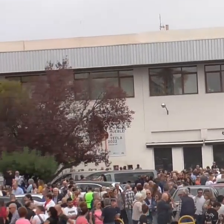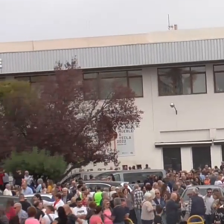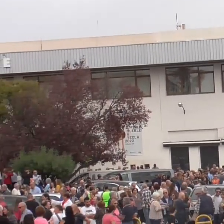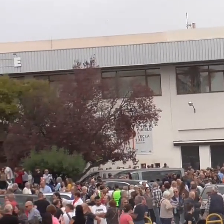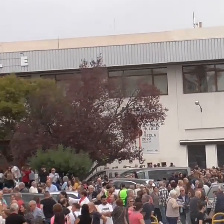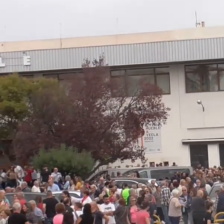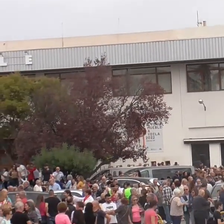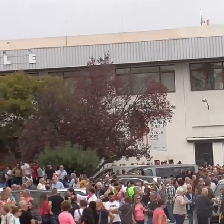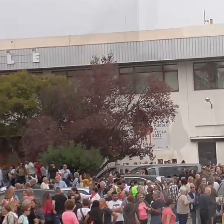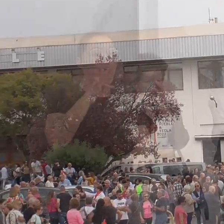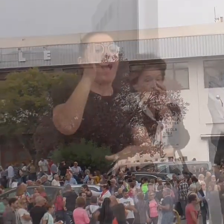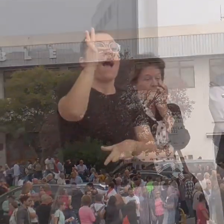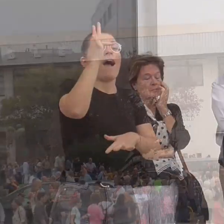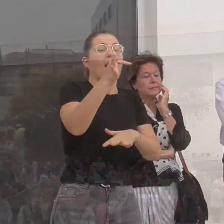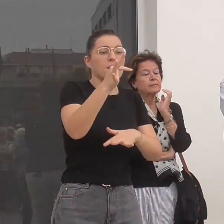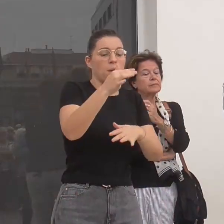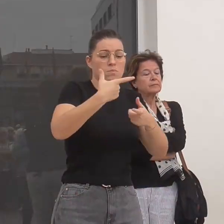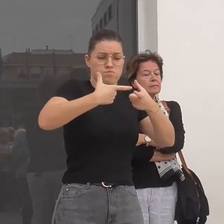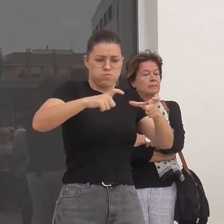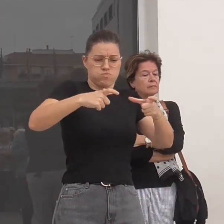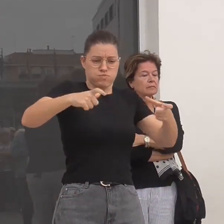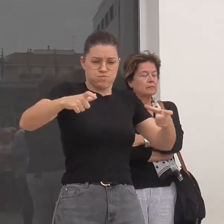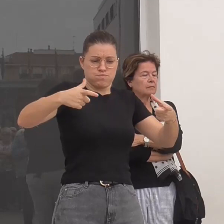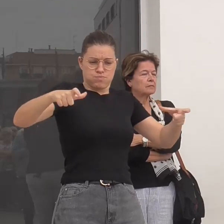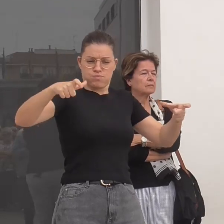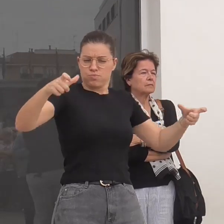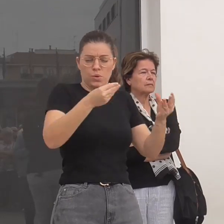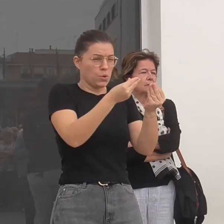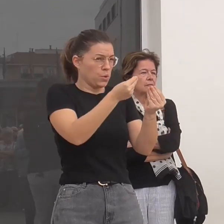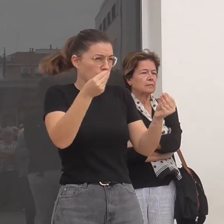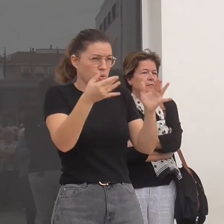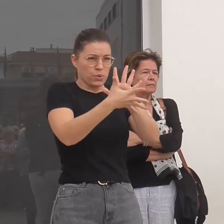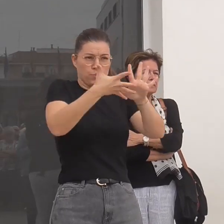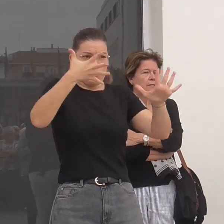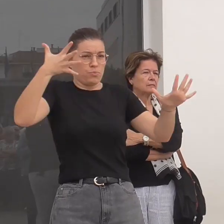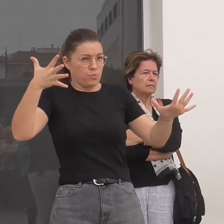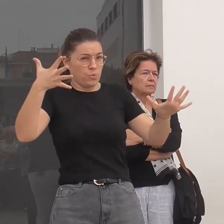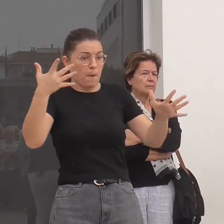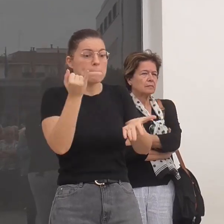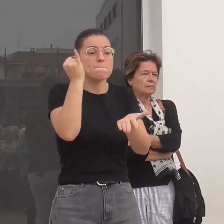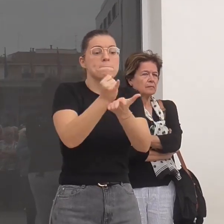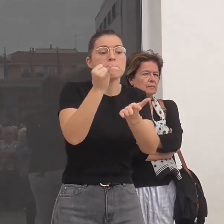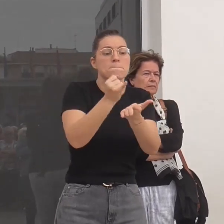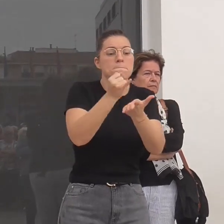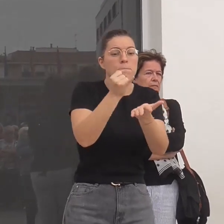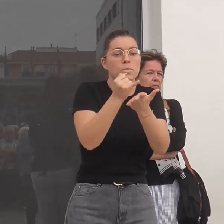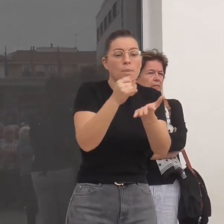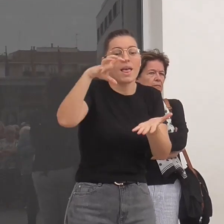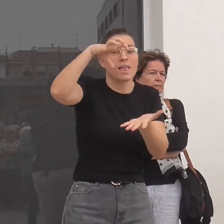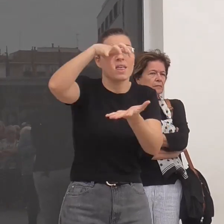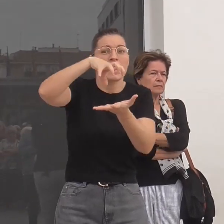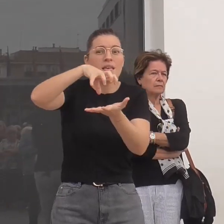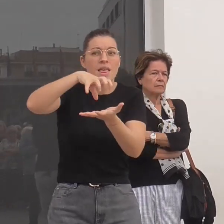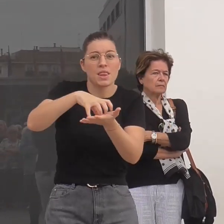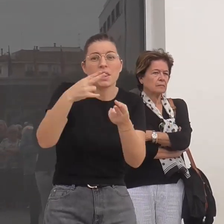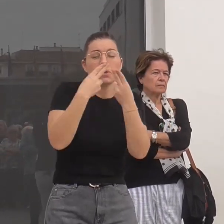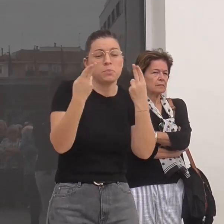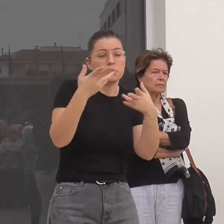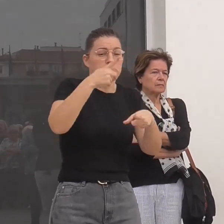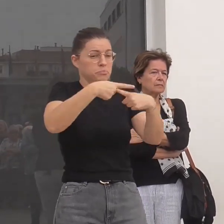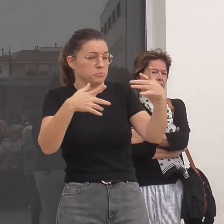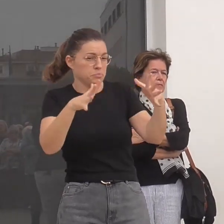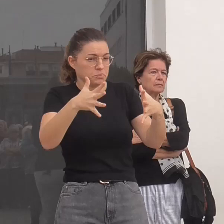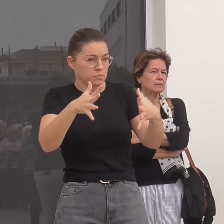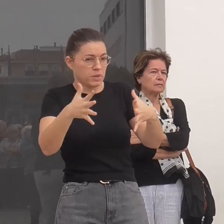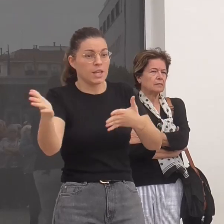están aumentando de una manera desorbitada el número de pruebas concertadas y el gasto de estas pruebas que todos